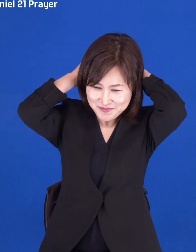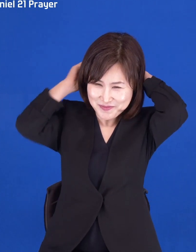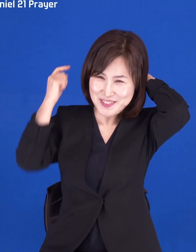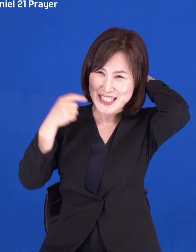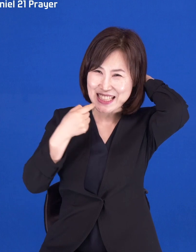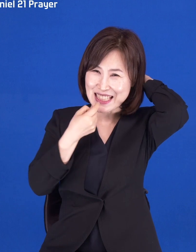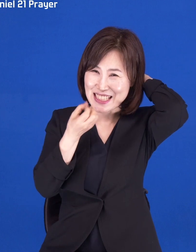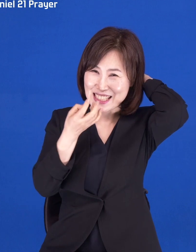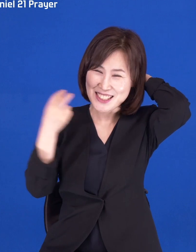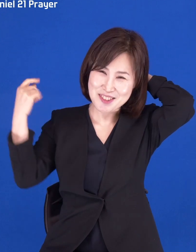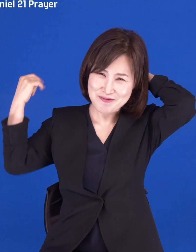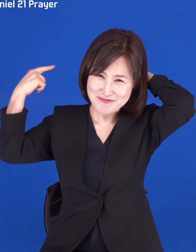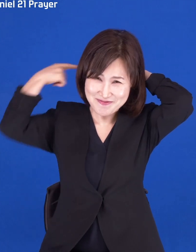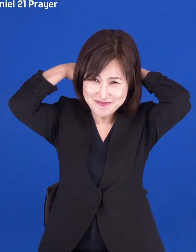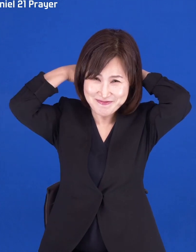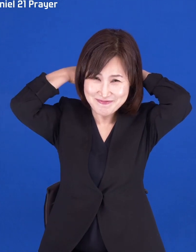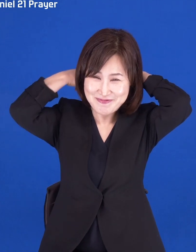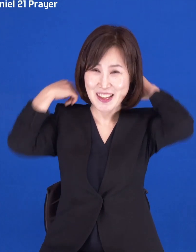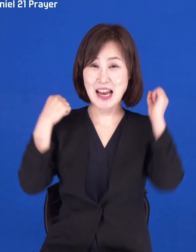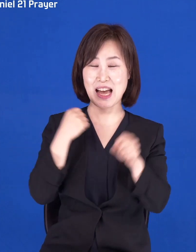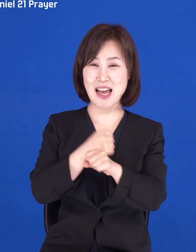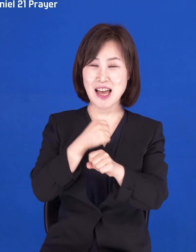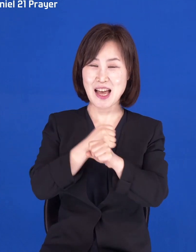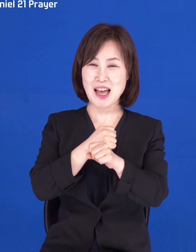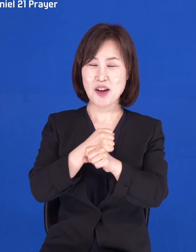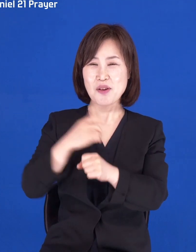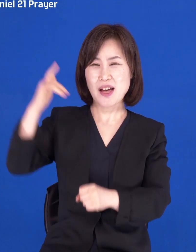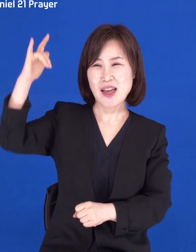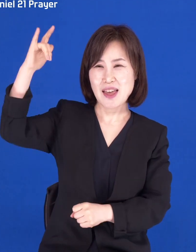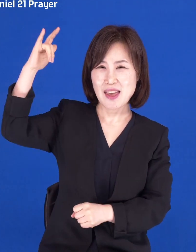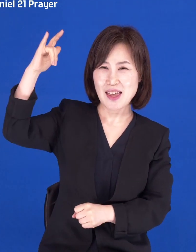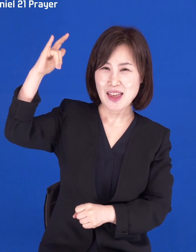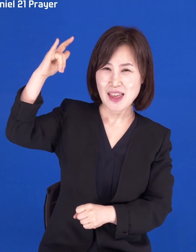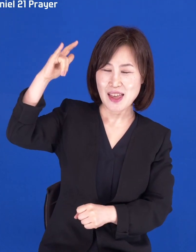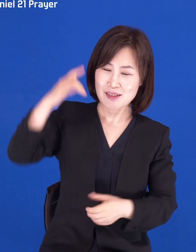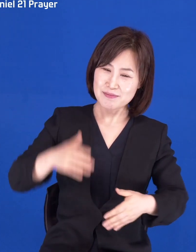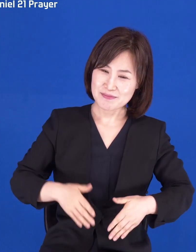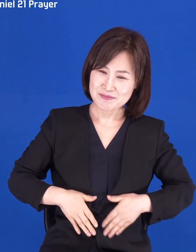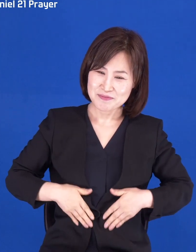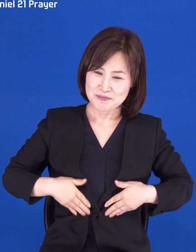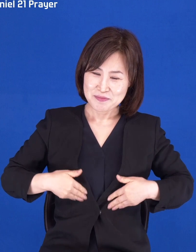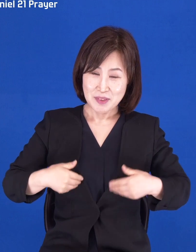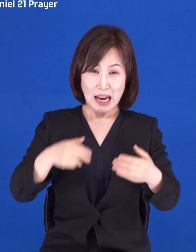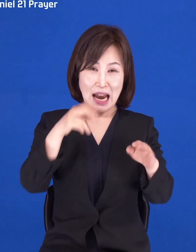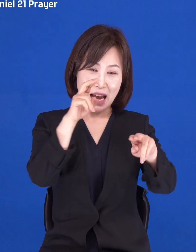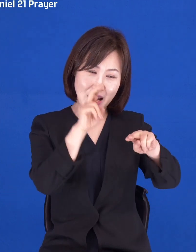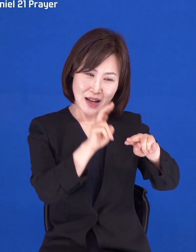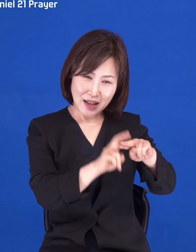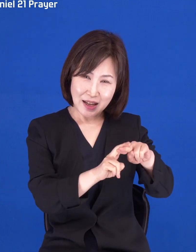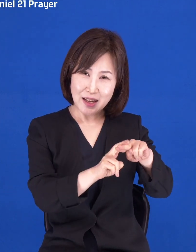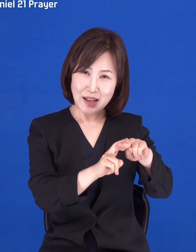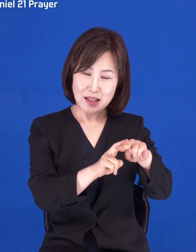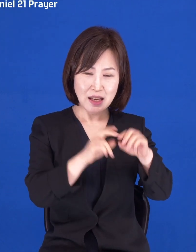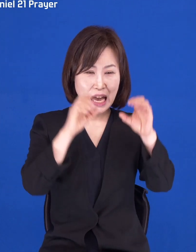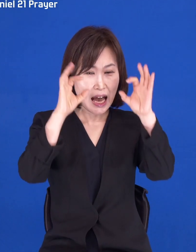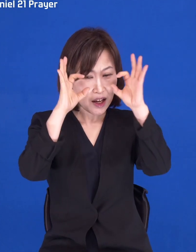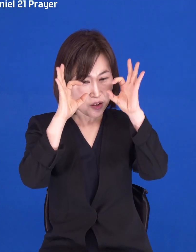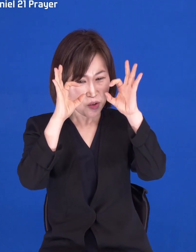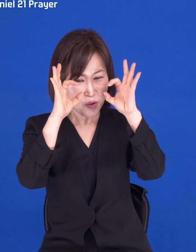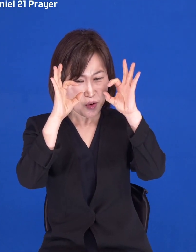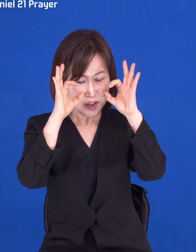꽂아 쪽지시고 햇빛이 잘 드는 창가 밑에 가 앉으셔서는 돋보기를